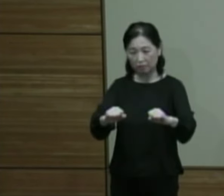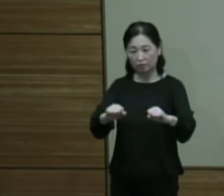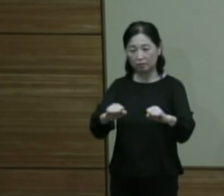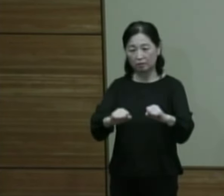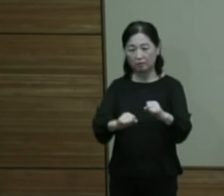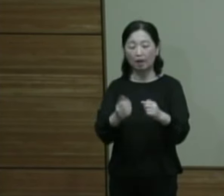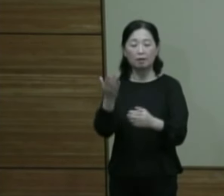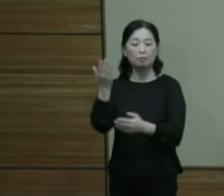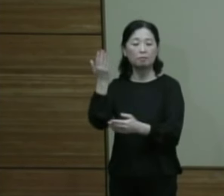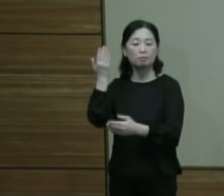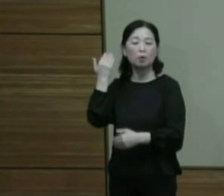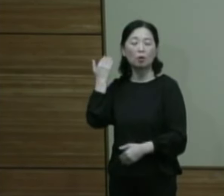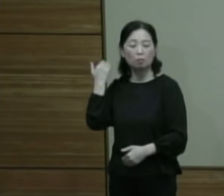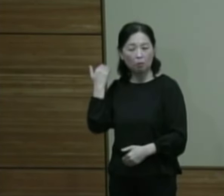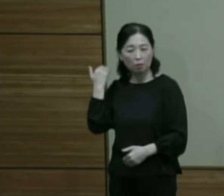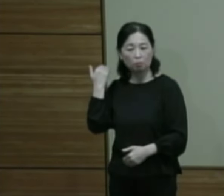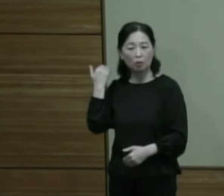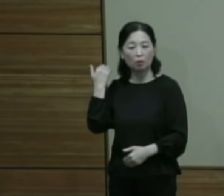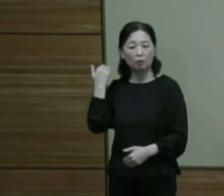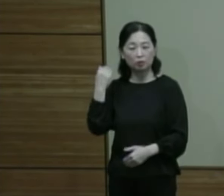と日系の